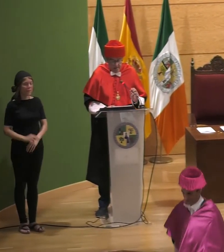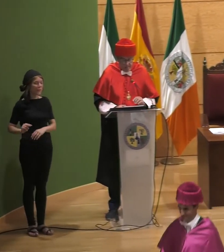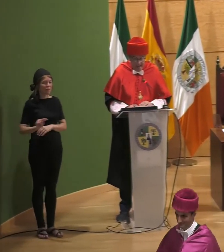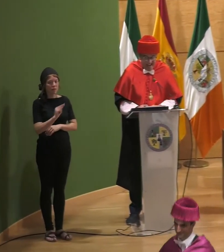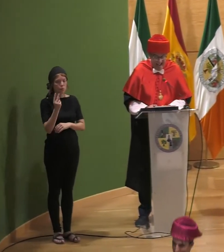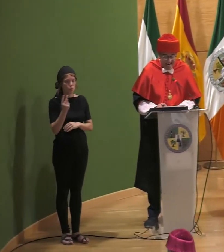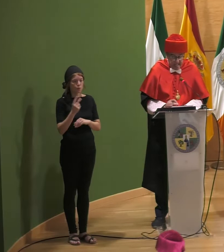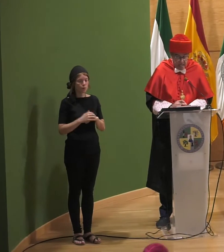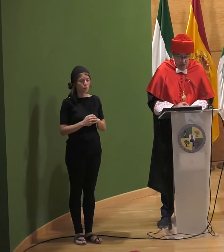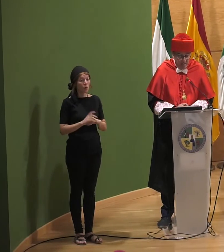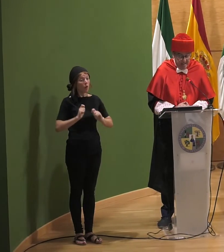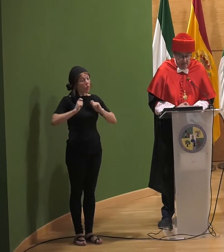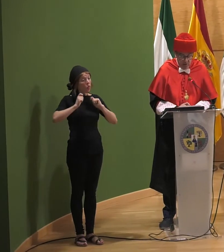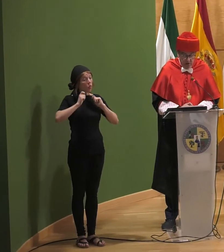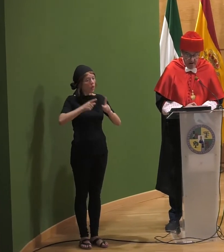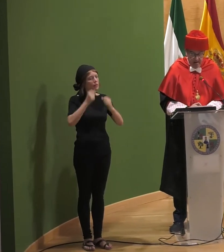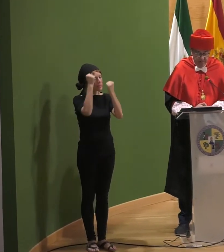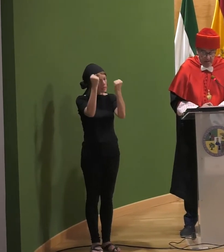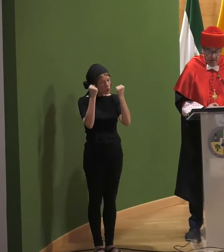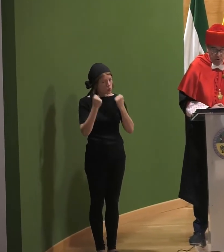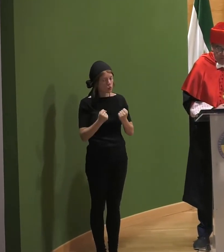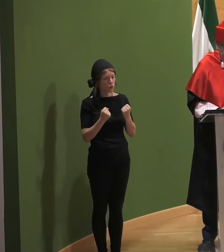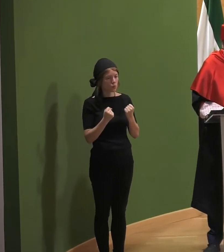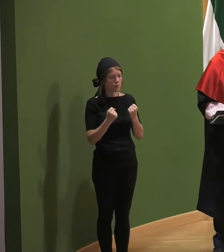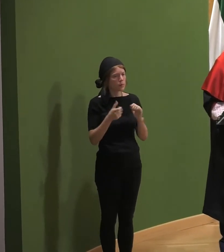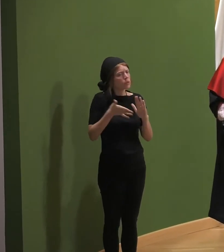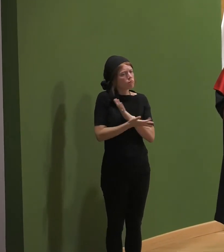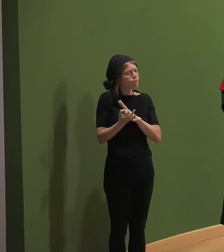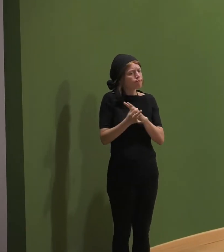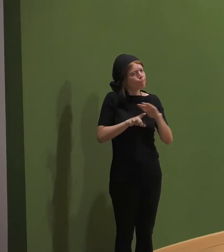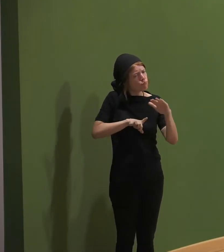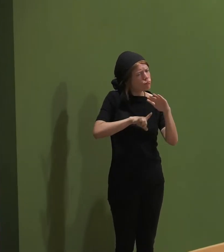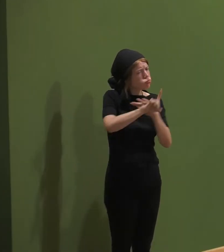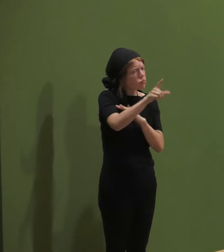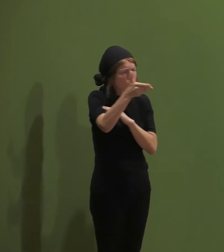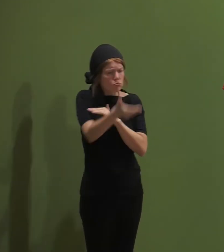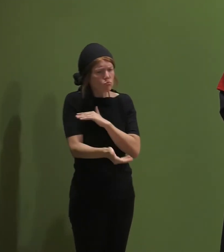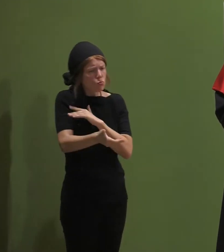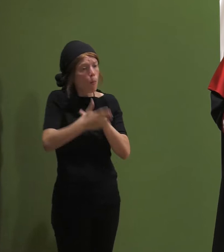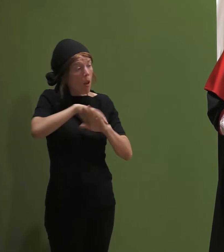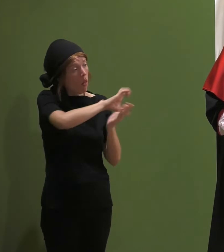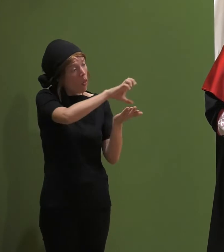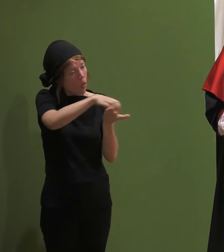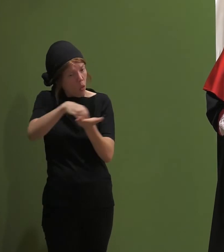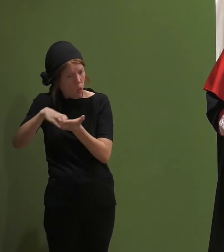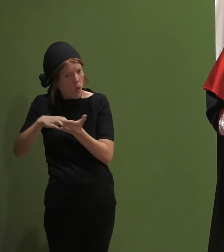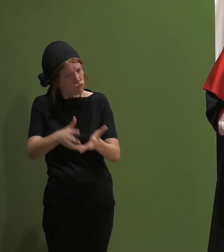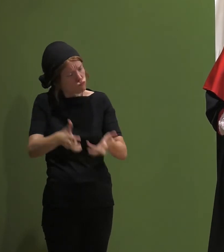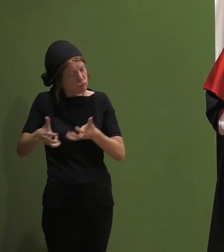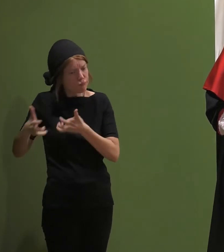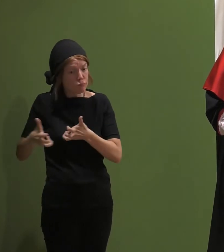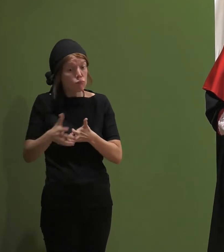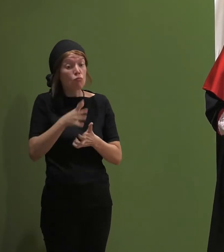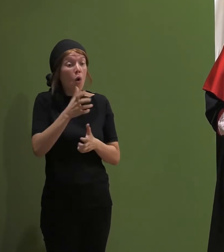segundo lugar, la acreditación institucional supone un avance muy importante para los centros que la obtienen,